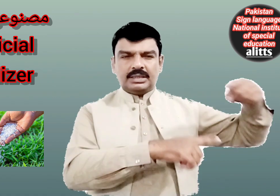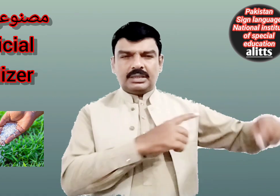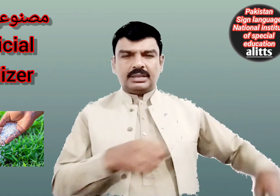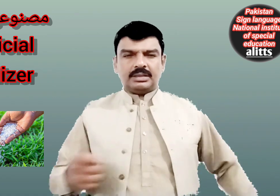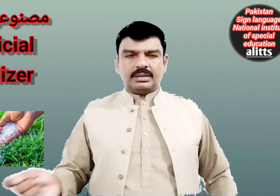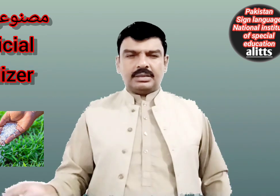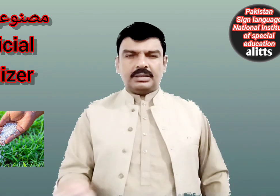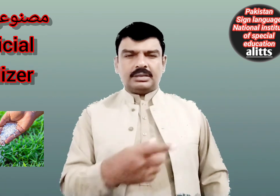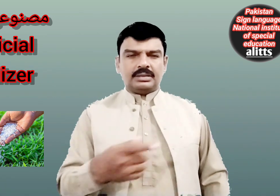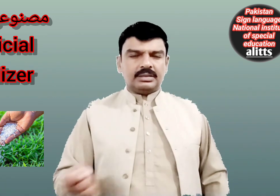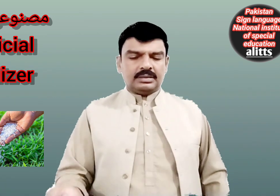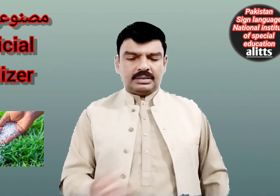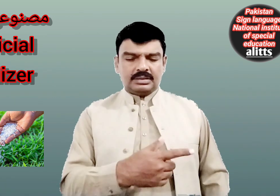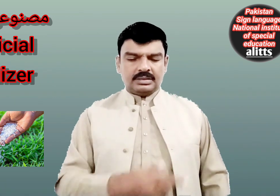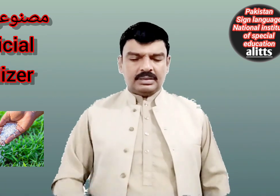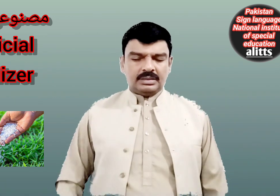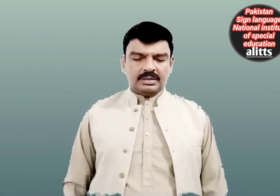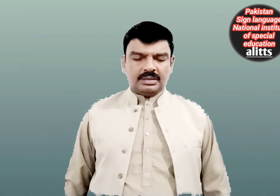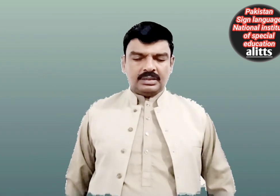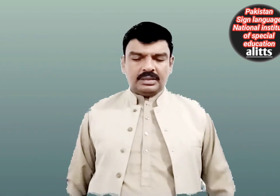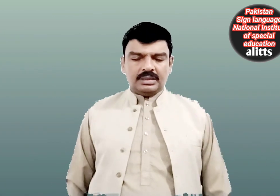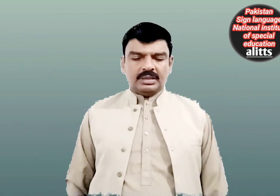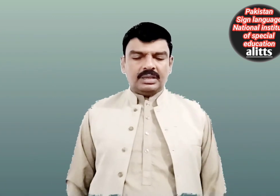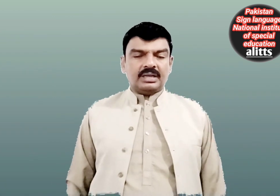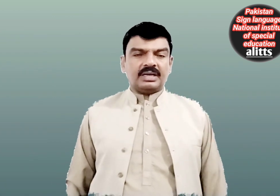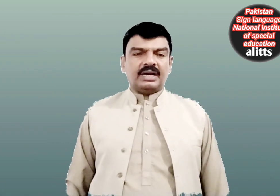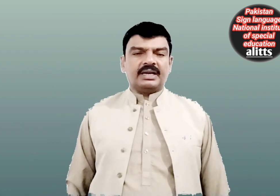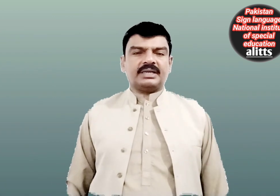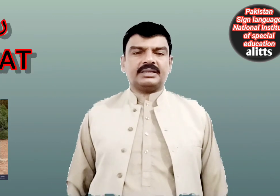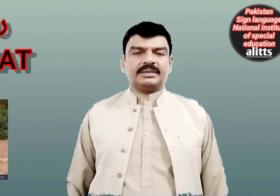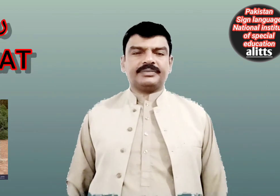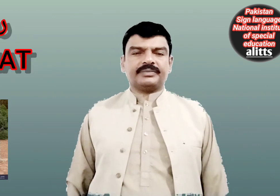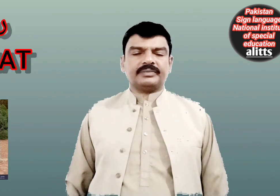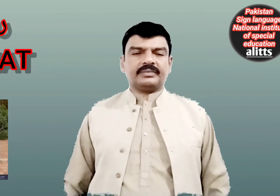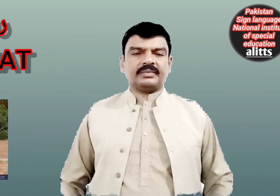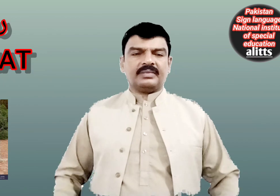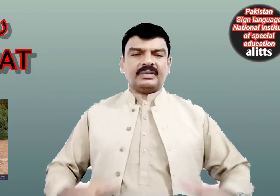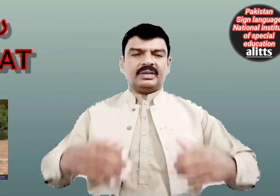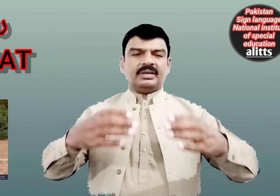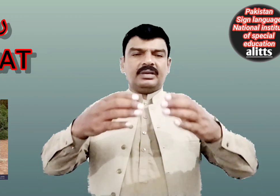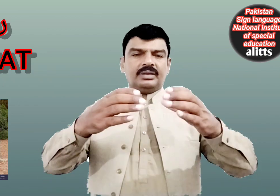राहट,